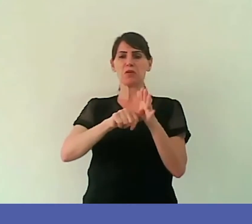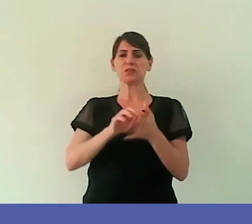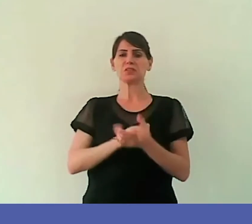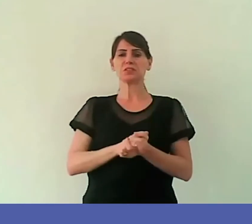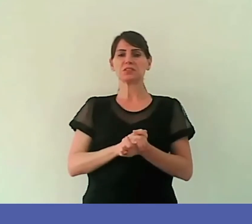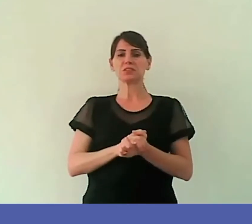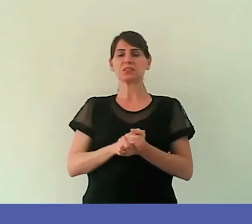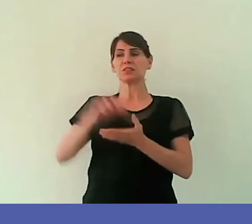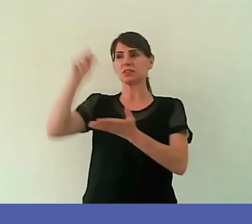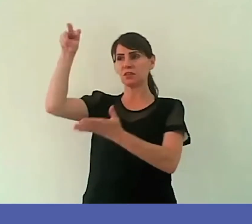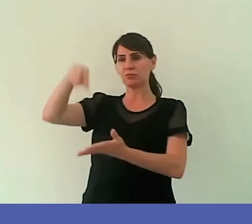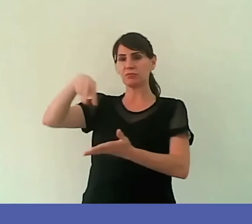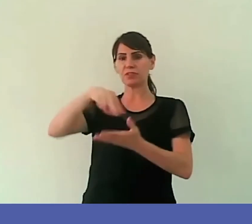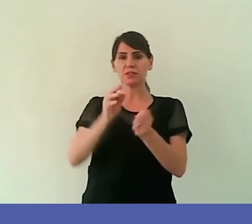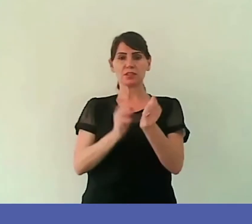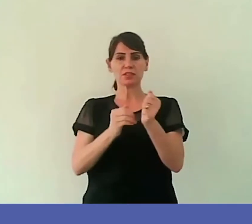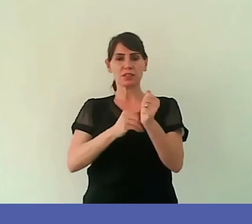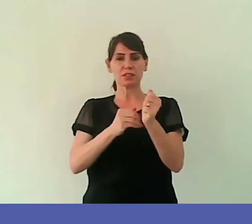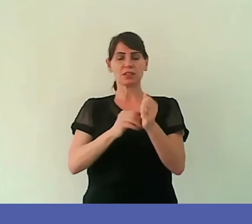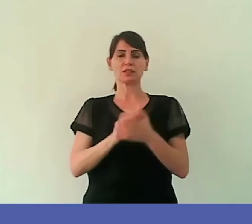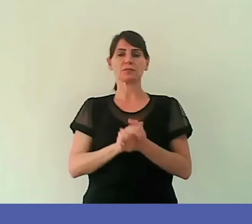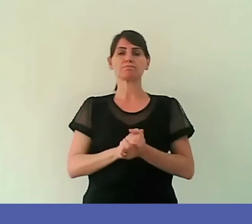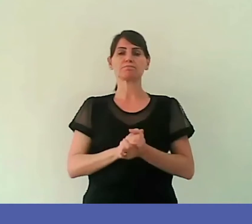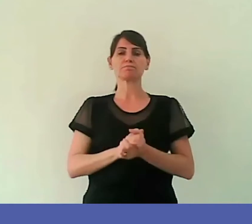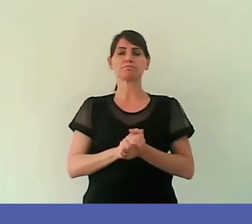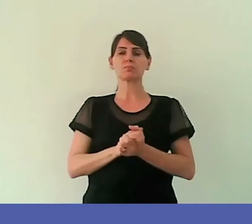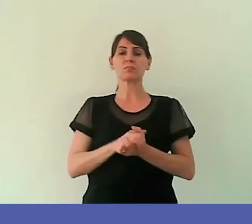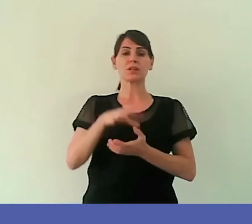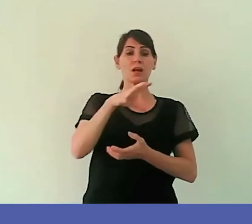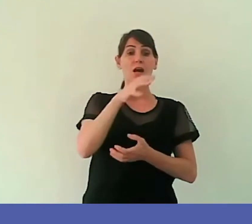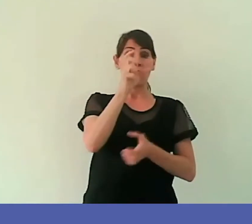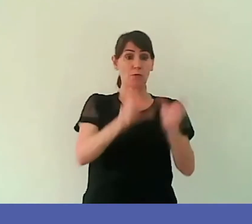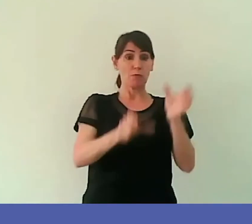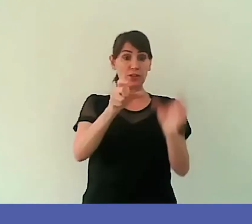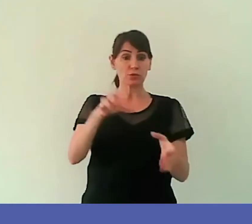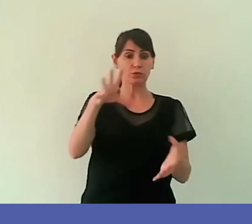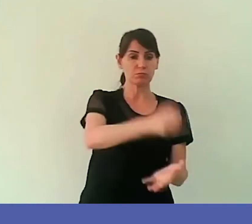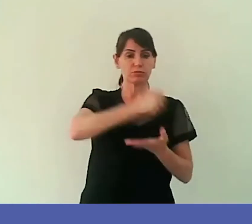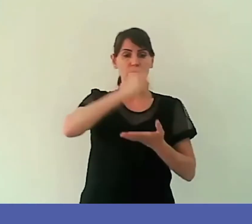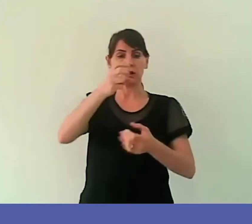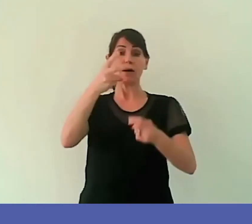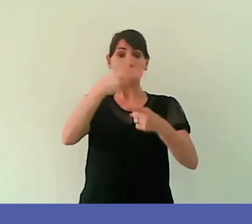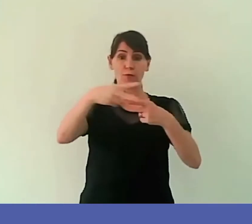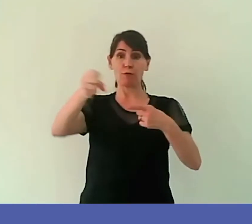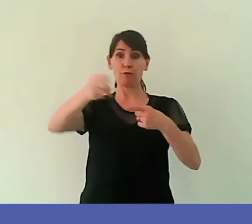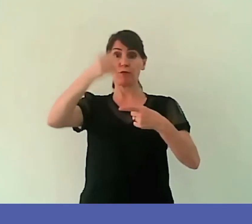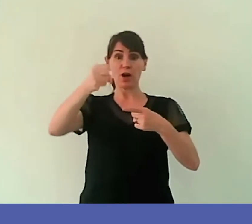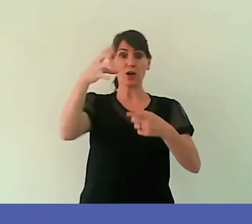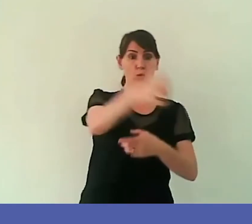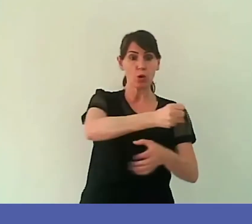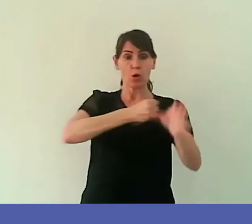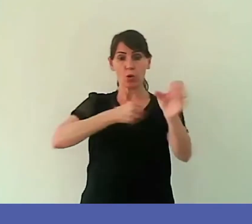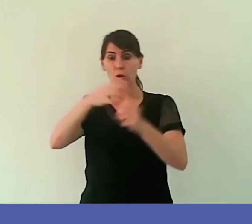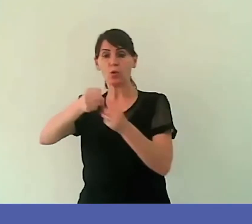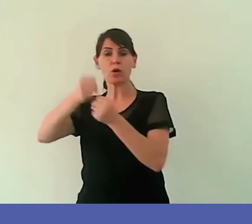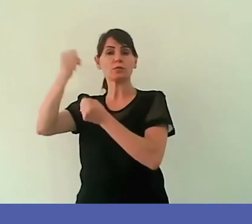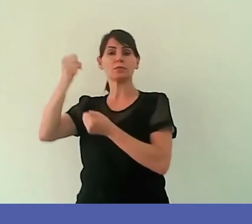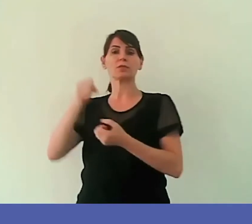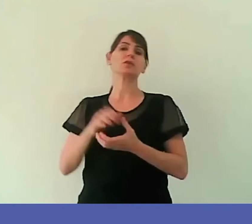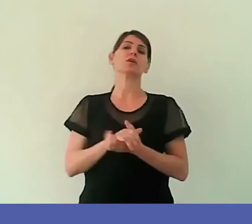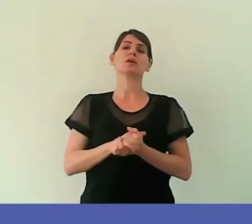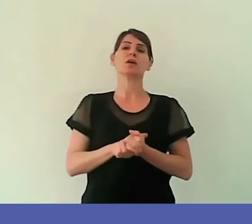Senhor, arrebatado os vencedores, tá? E esses vencedores, irmãos, serão